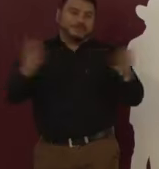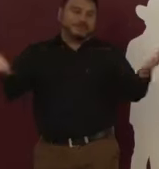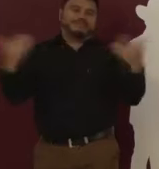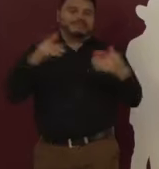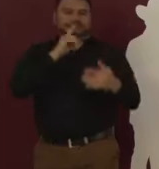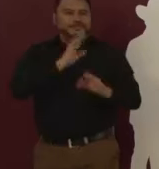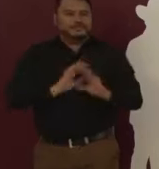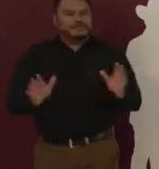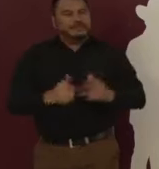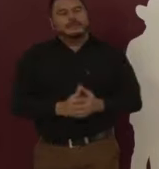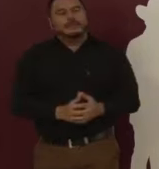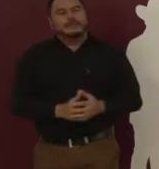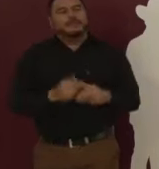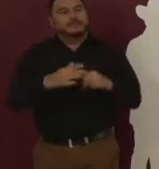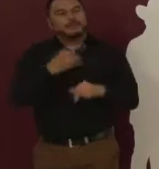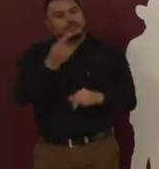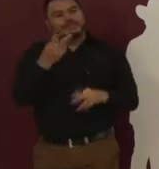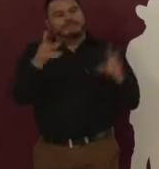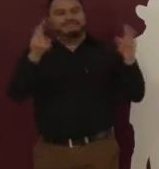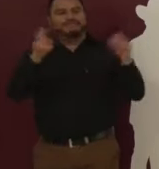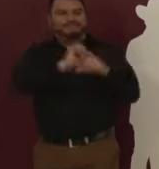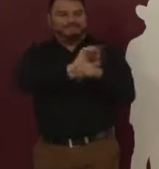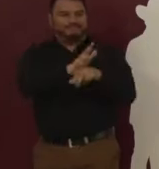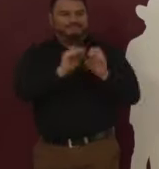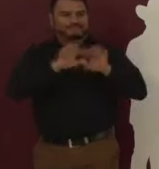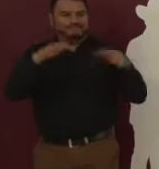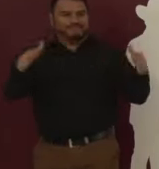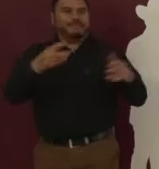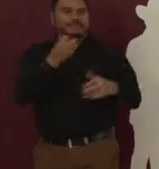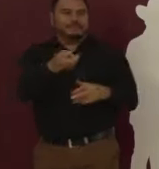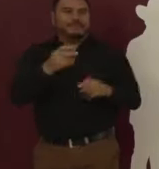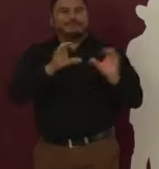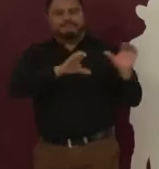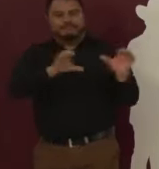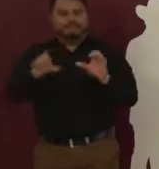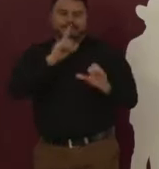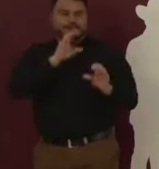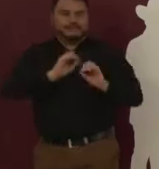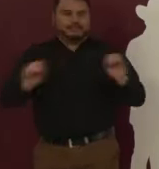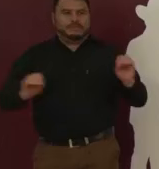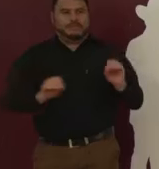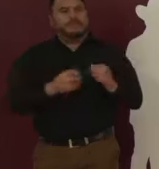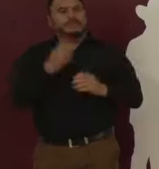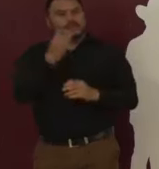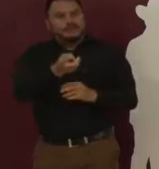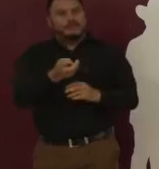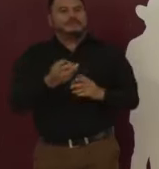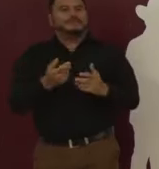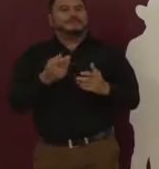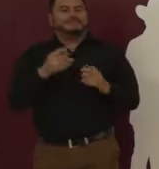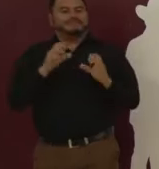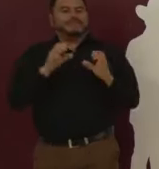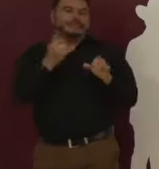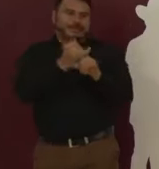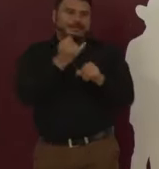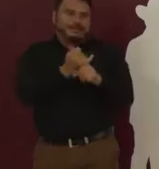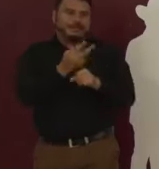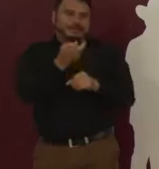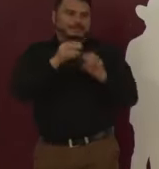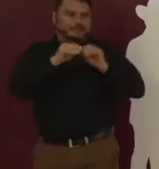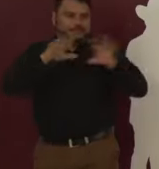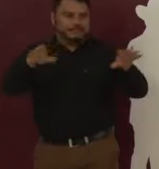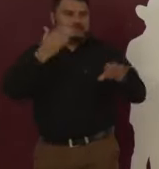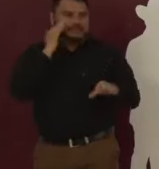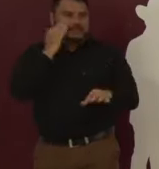Y eso precisamente por la contingencia, para evitar contagios, y por eso vamos a hacerlo de manera virtual.